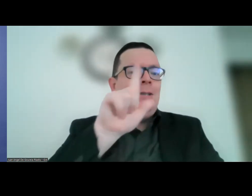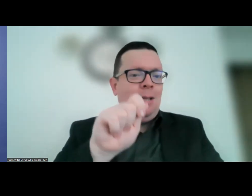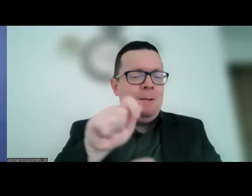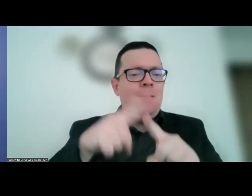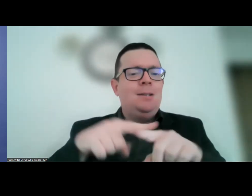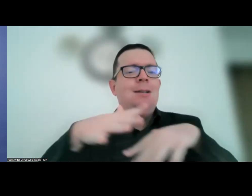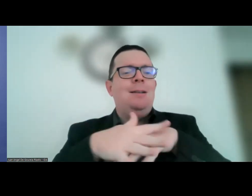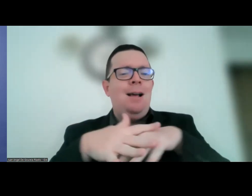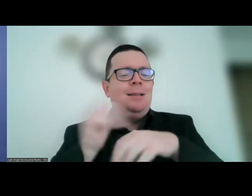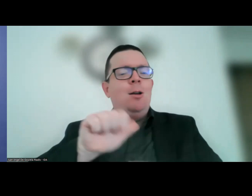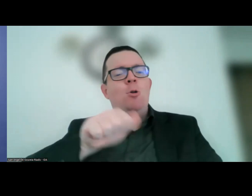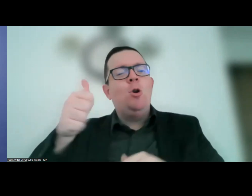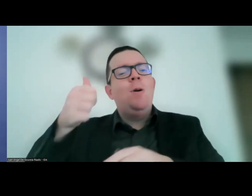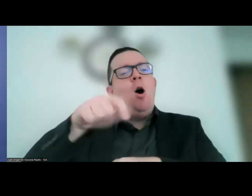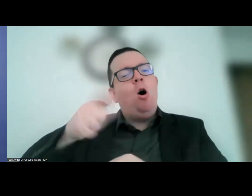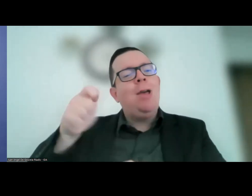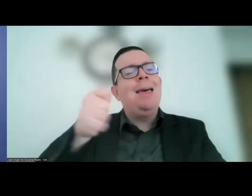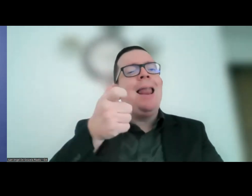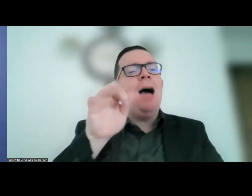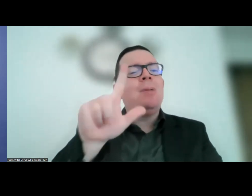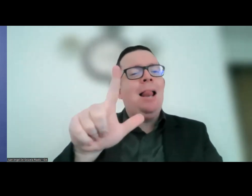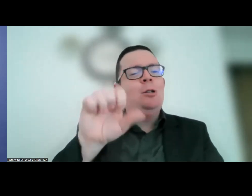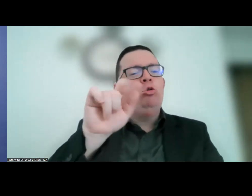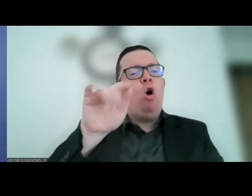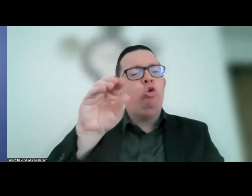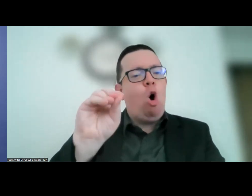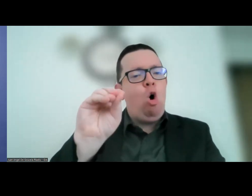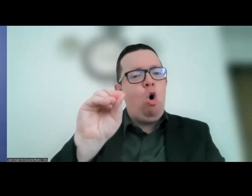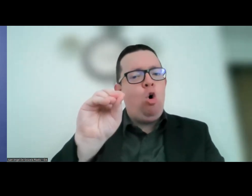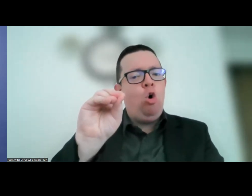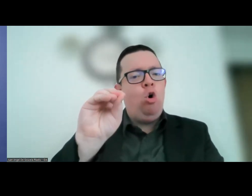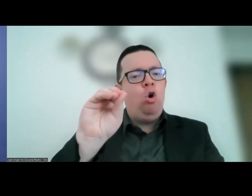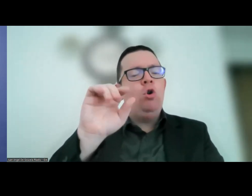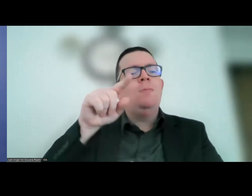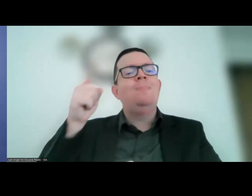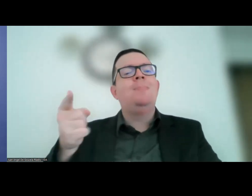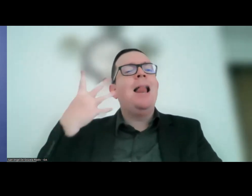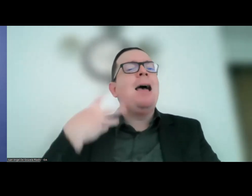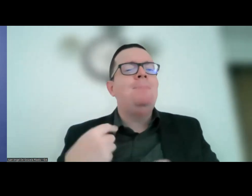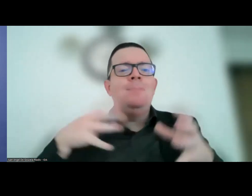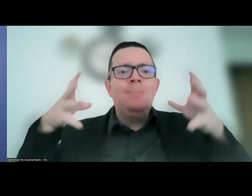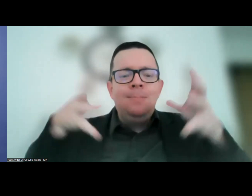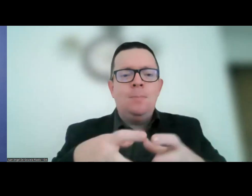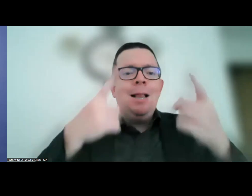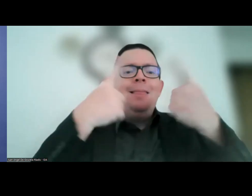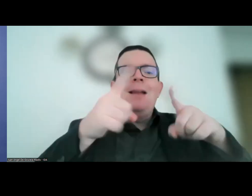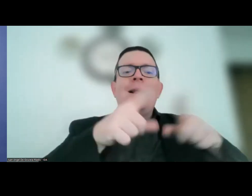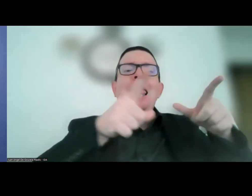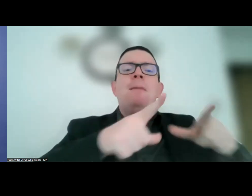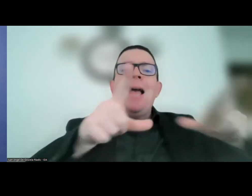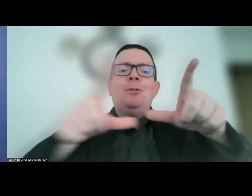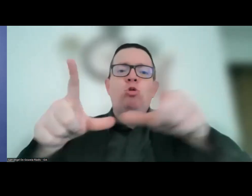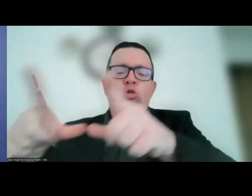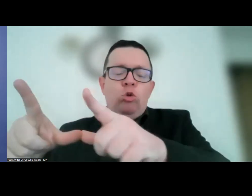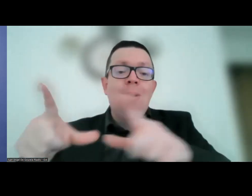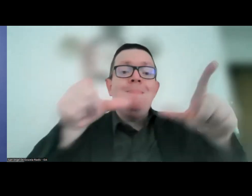están viviendo en los momentos en los que están llevando a cabo su migración por diferentes situaciones. Nosotros